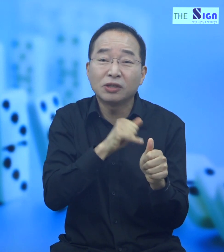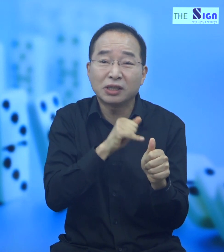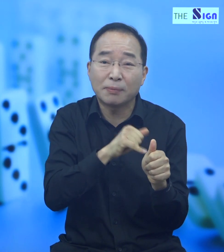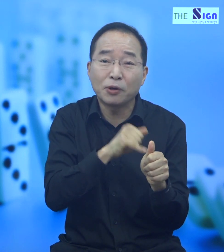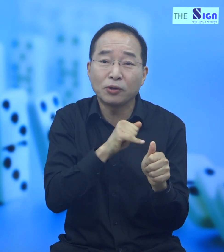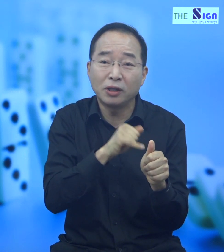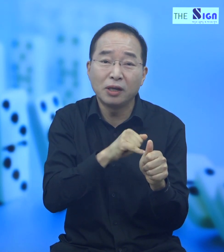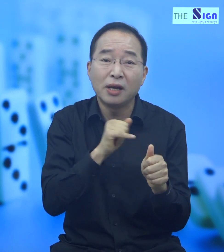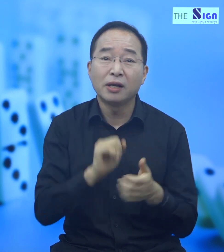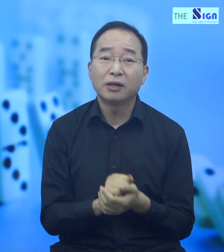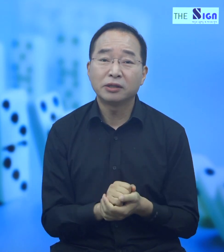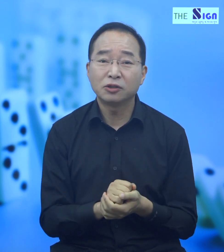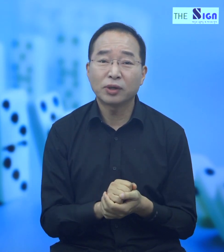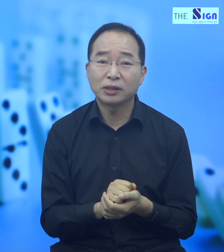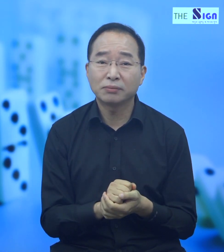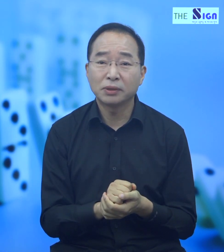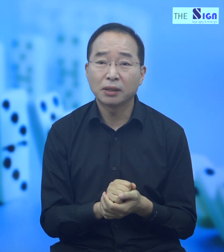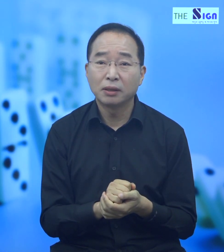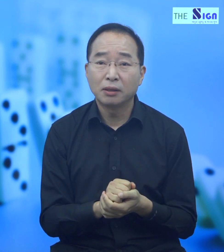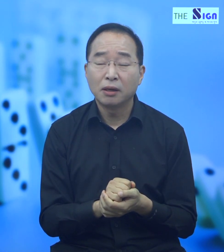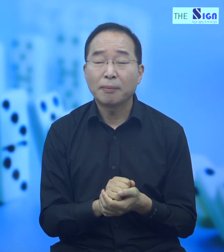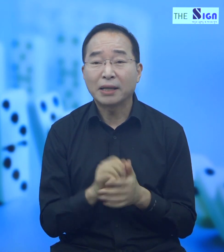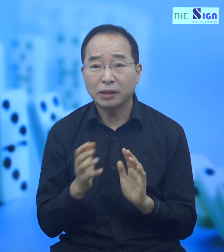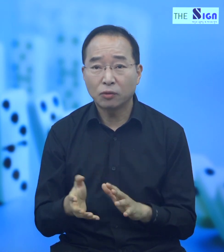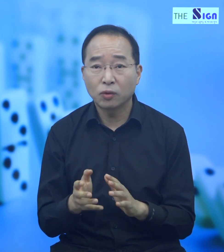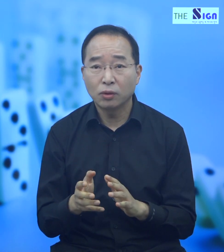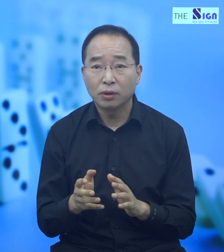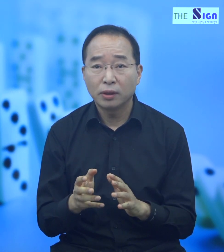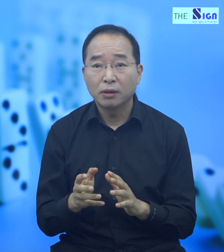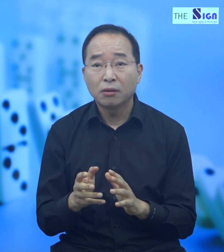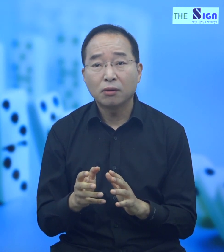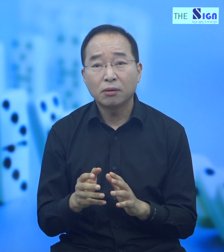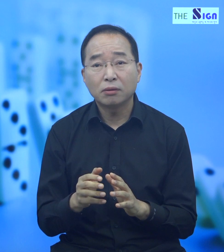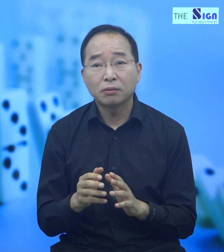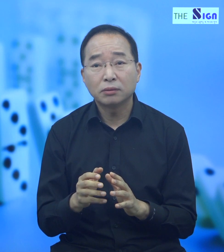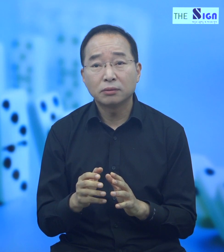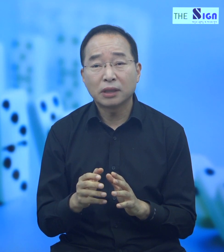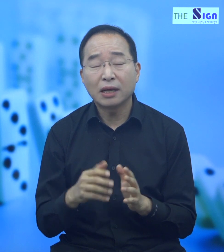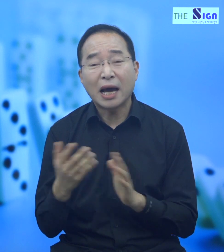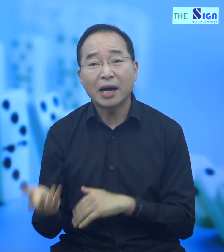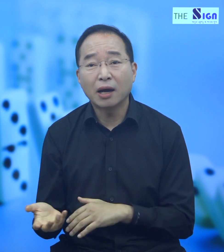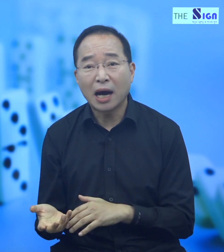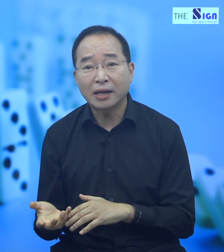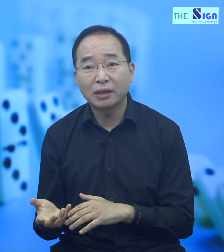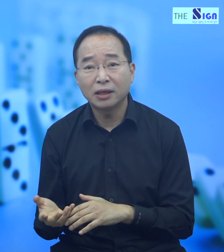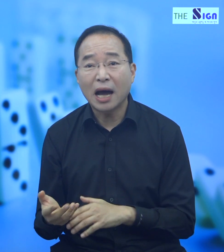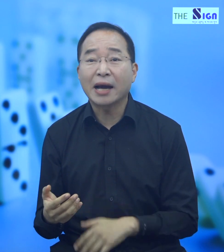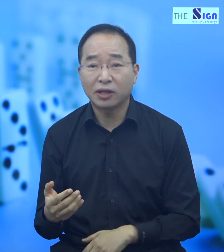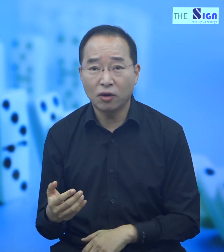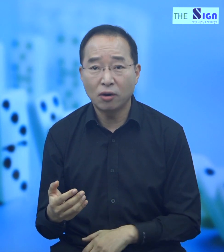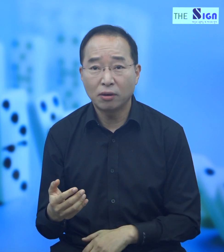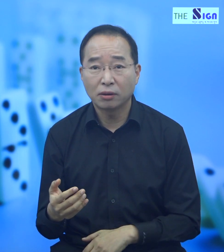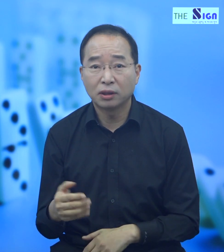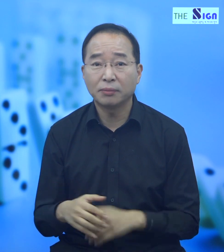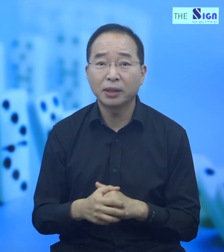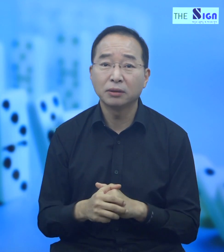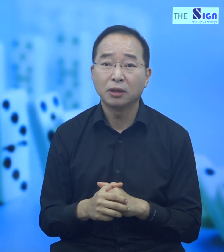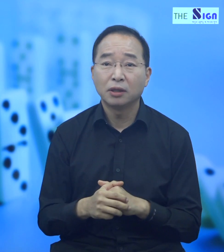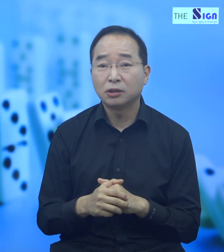형식의 표현을 쓸 수가 있습니다. 반대로 나는 아내를 아껴. 그러면 이제 두